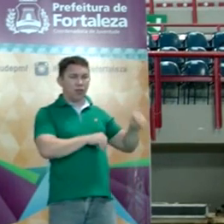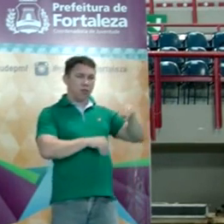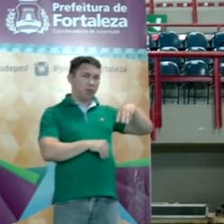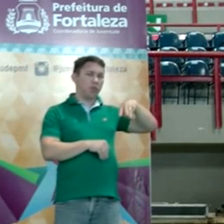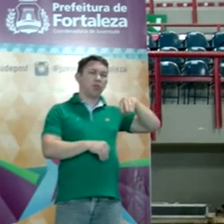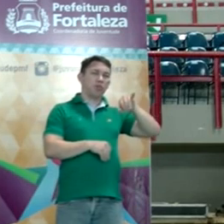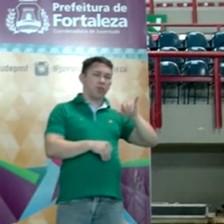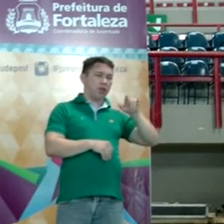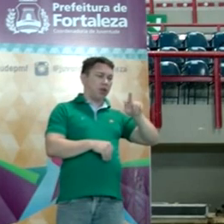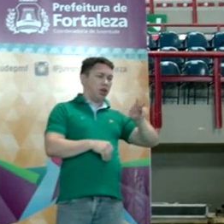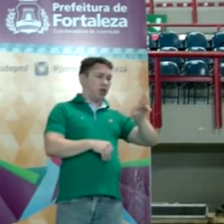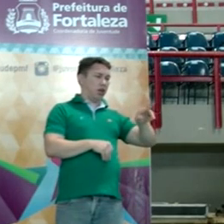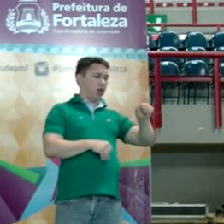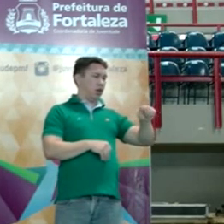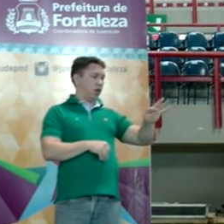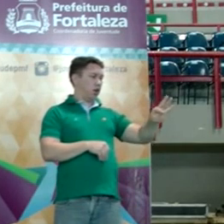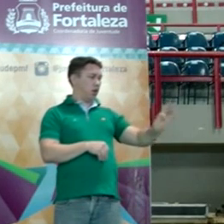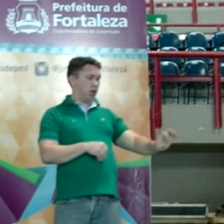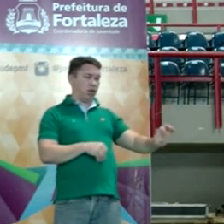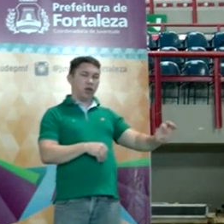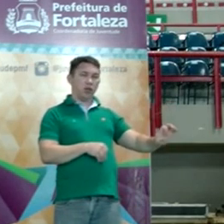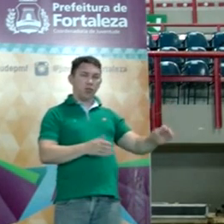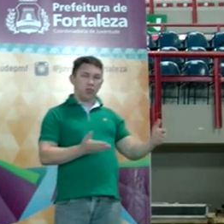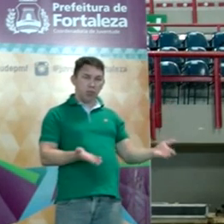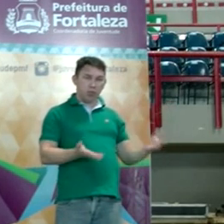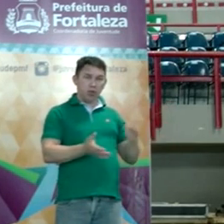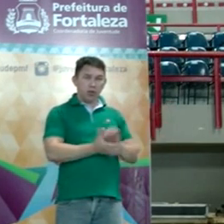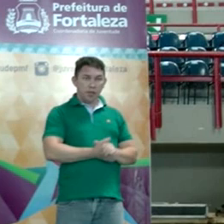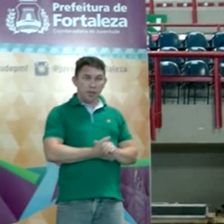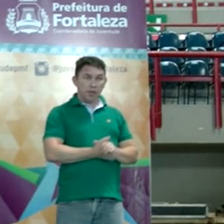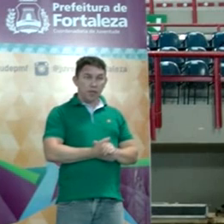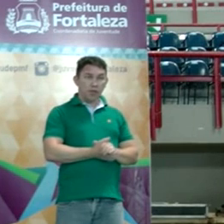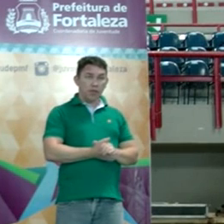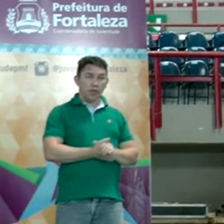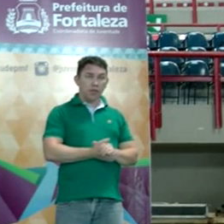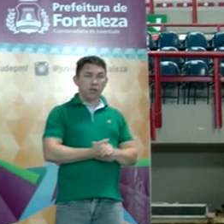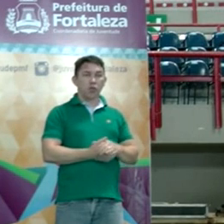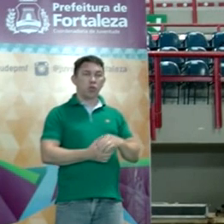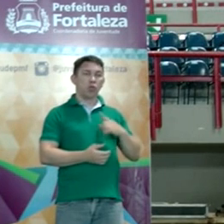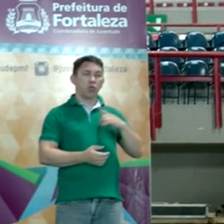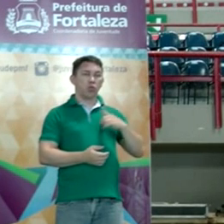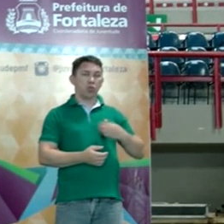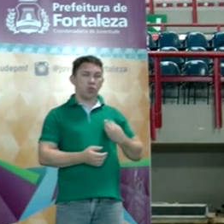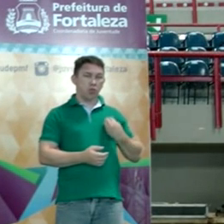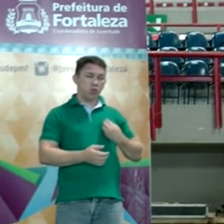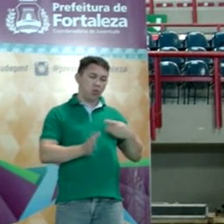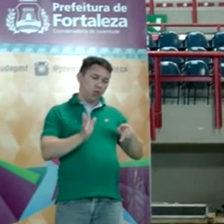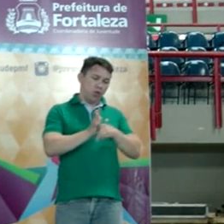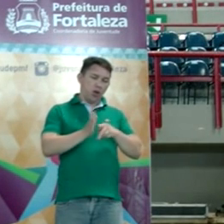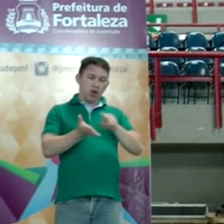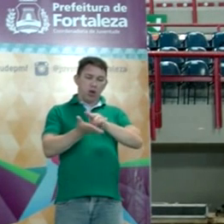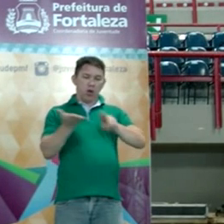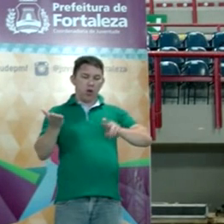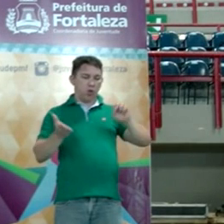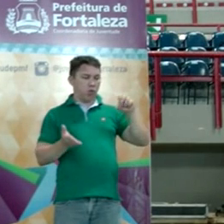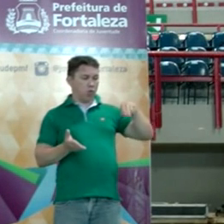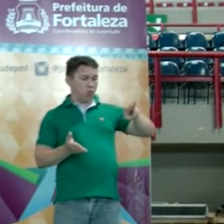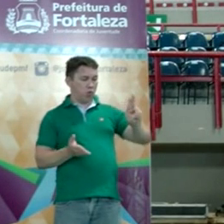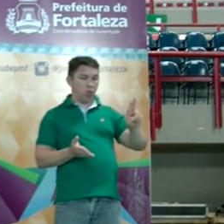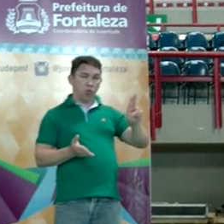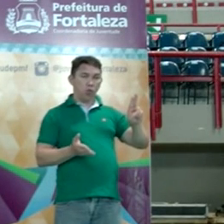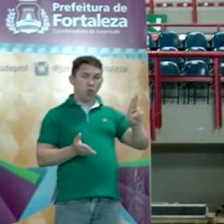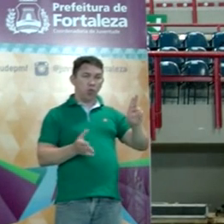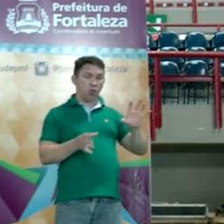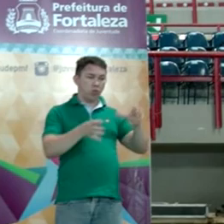situação, em muitos casos ainda é do que o que ele tinha. A Acnur é o órgão da ONU especializado